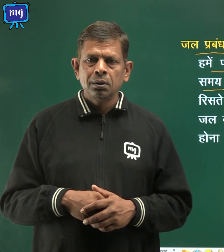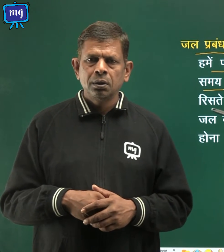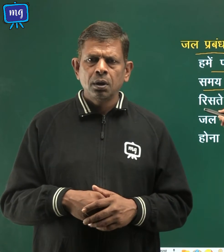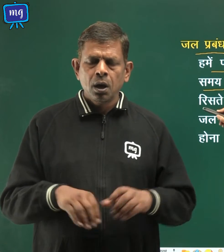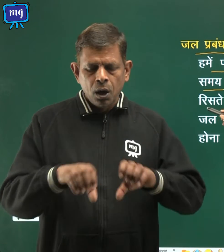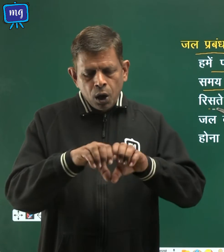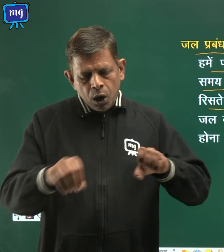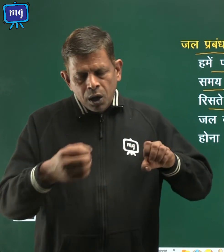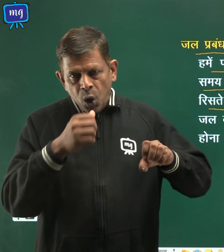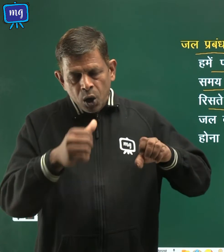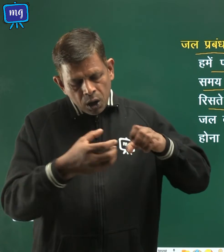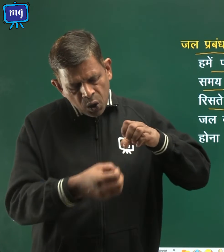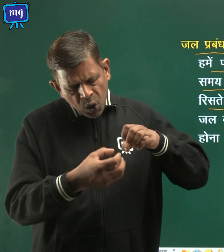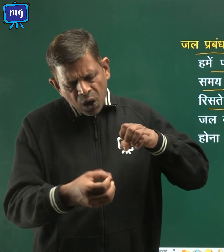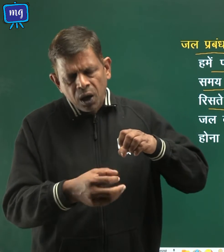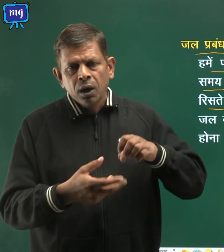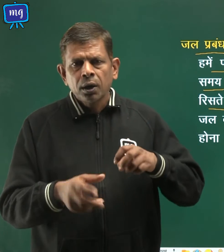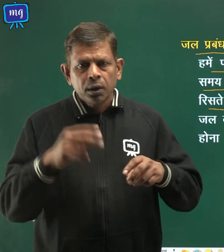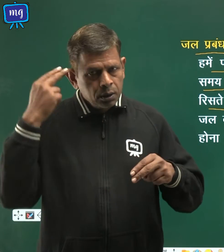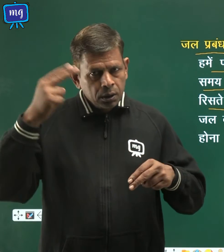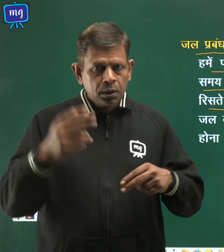रिश्ते नलों के कारण